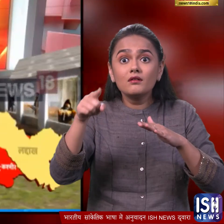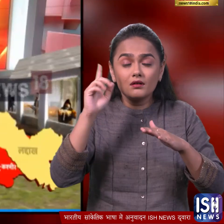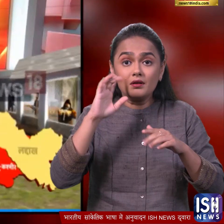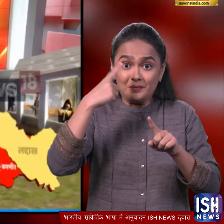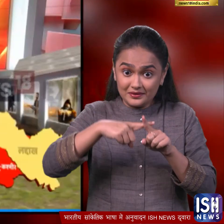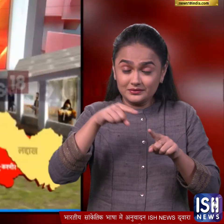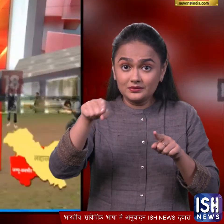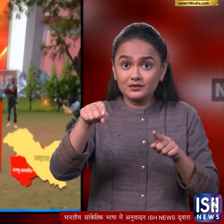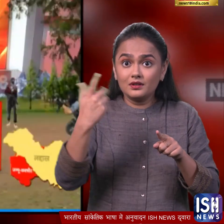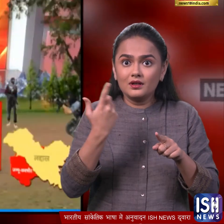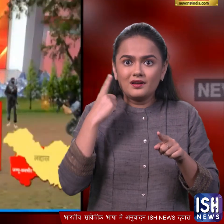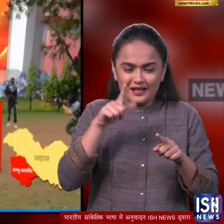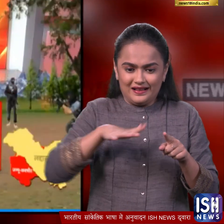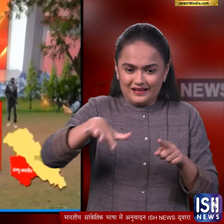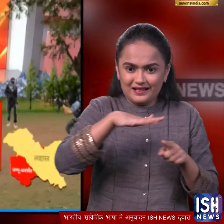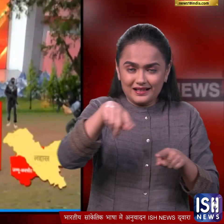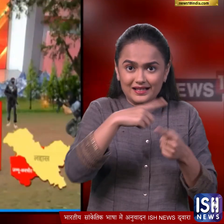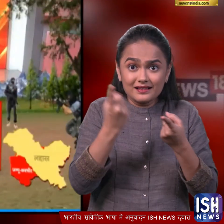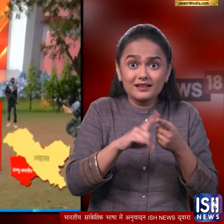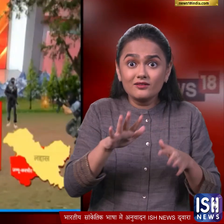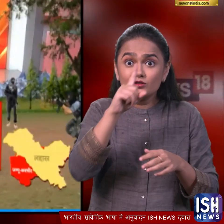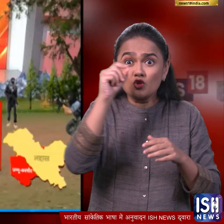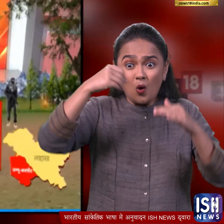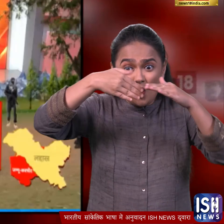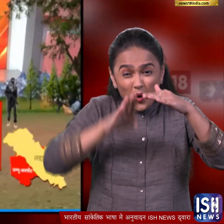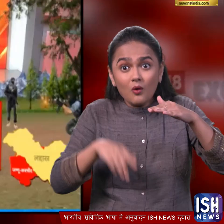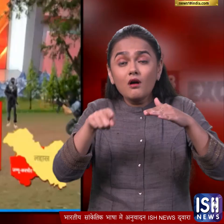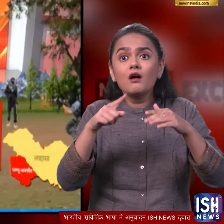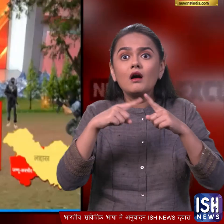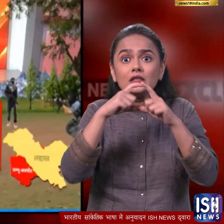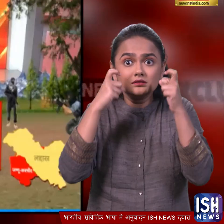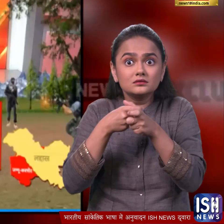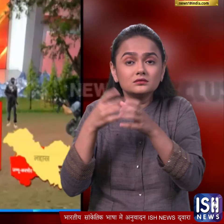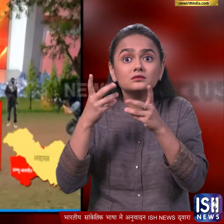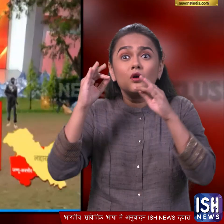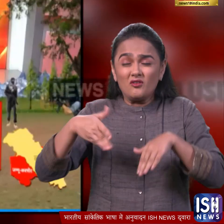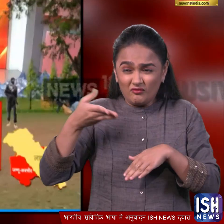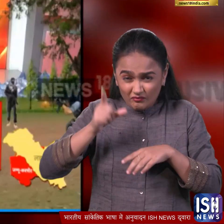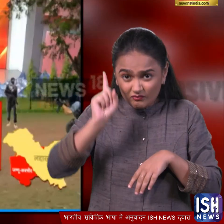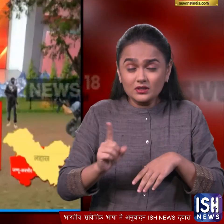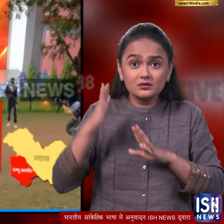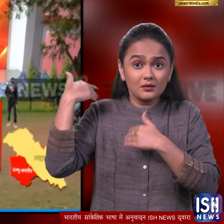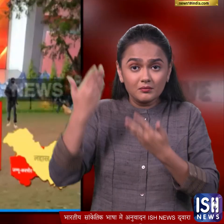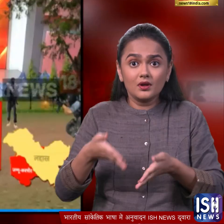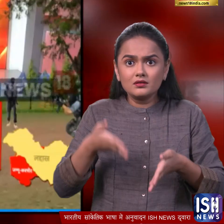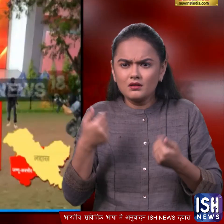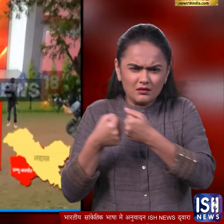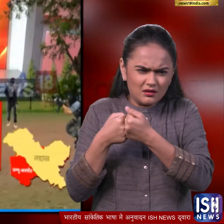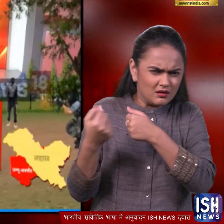कम रह गई। यही नहीं, लोकल आतंकियों की तादाद भी पहली बार 100 के अंदर सिमट गई। एक दिन पहले हुई इस मुठभेड़ के